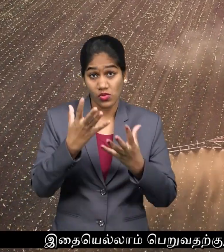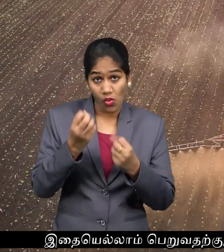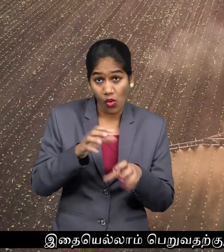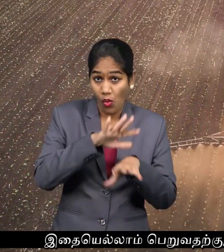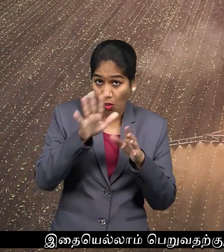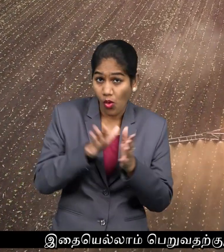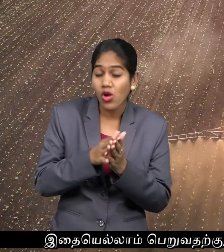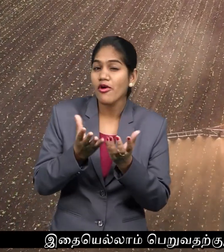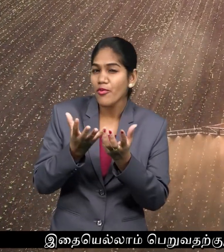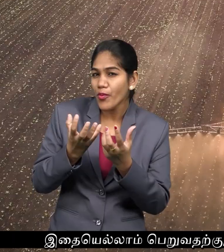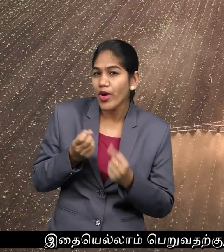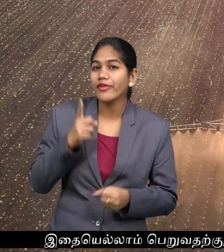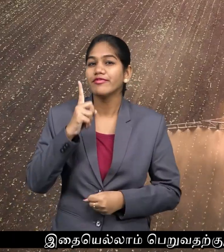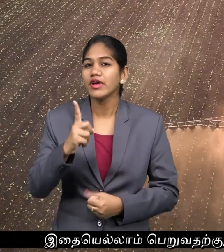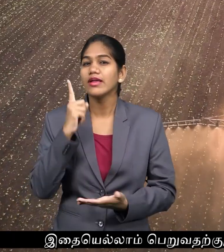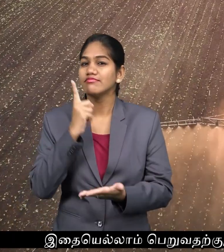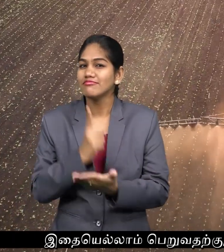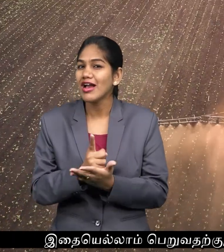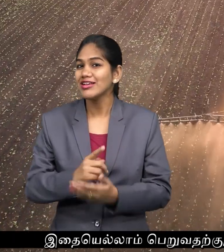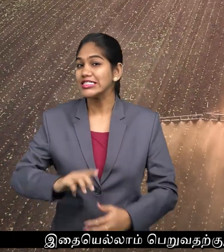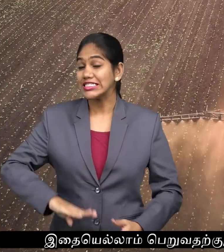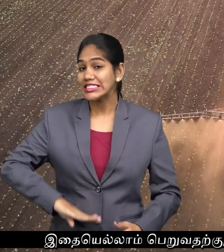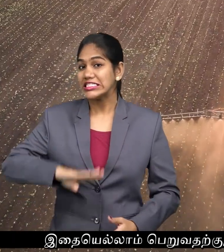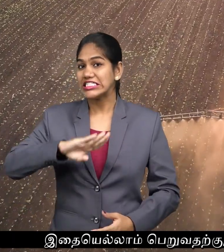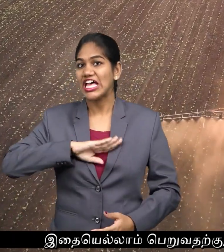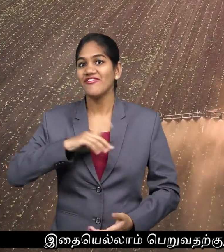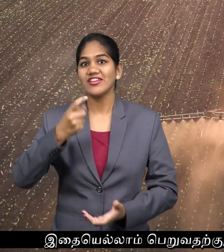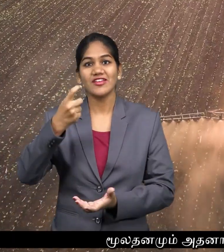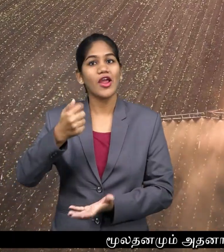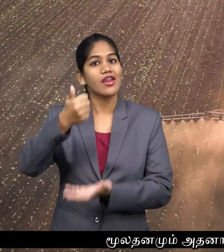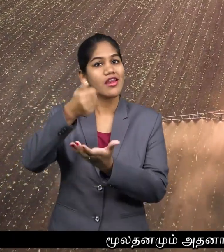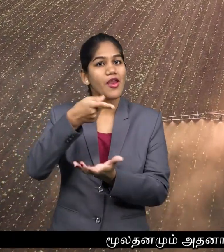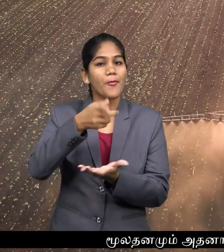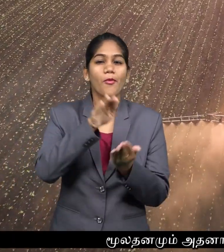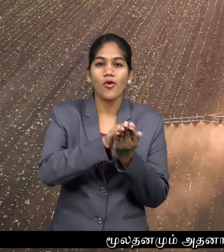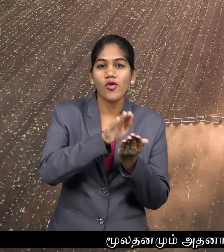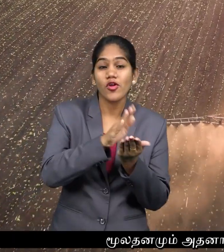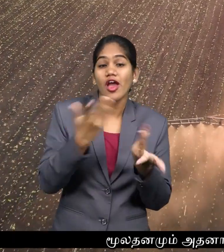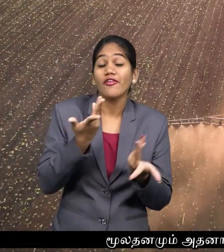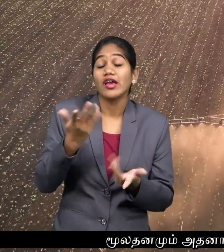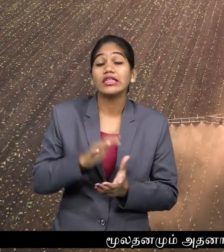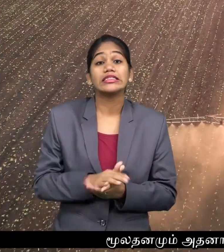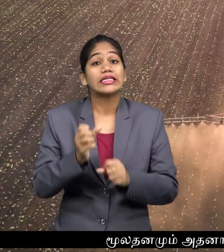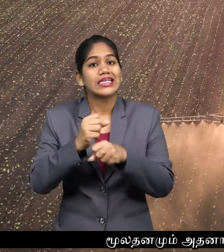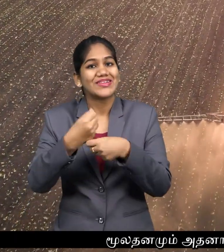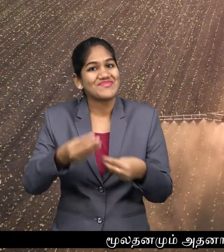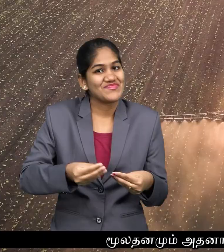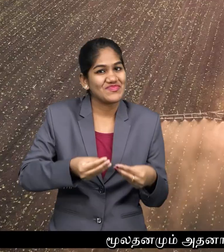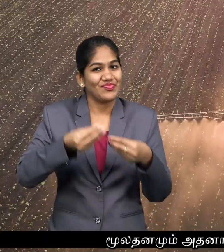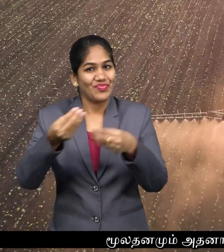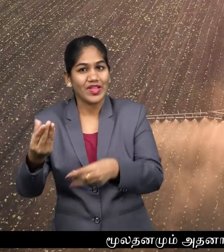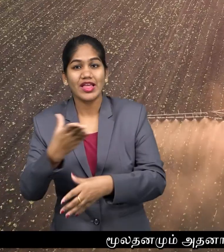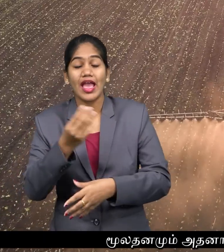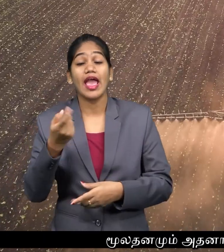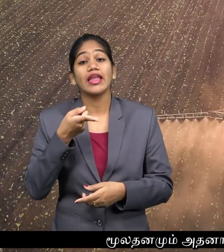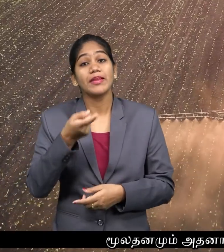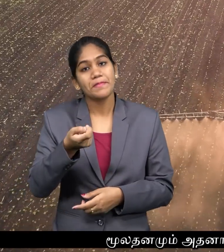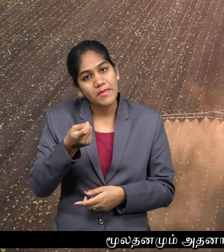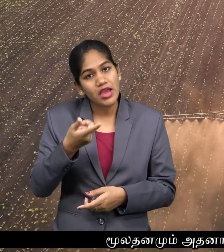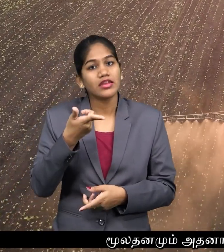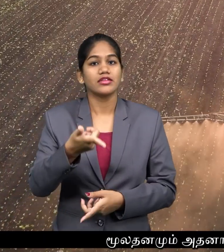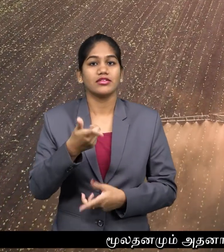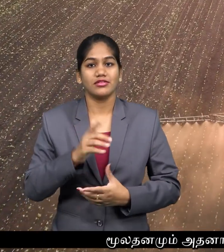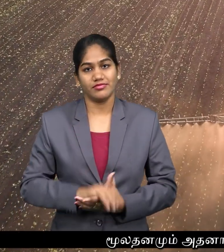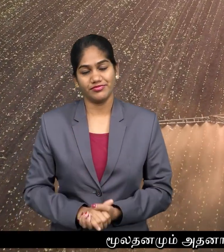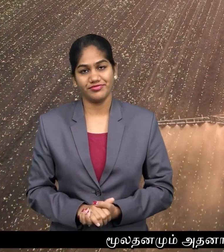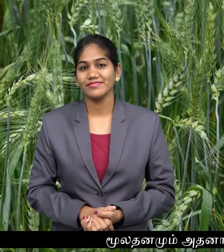இதையெல்லாம் பெறுவதற்கு ஒருவருக்கு உற்பத்திக்கான போதுமான மூலதனமும் அதனால் பணமும் இருக்க வேண்டும்.